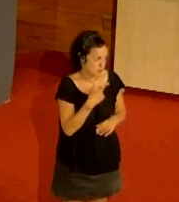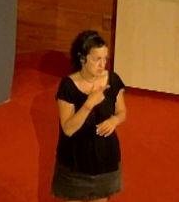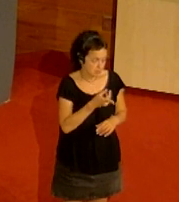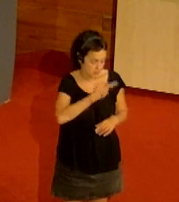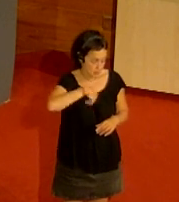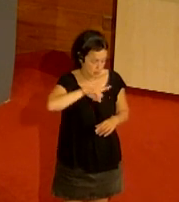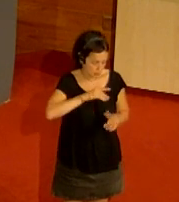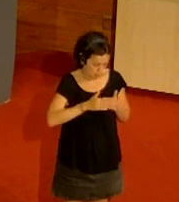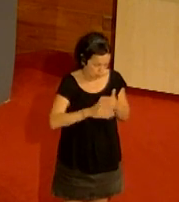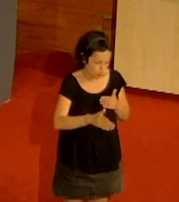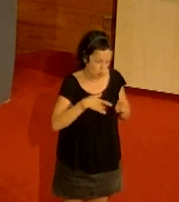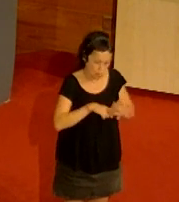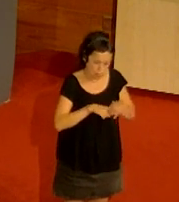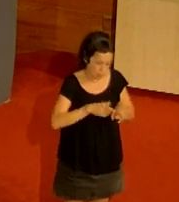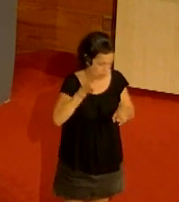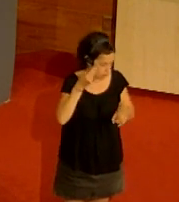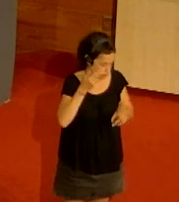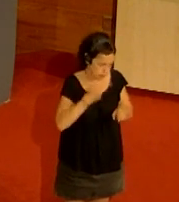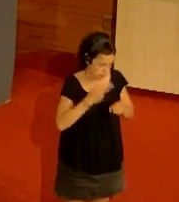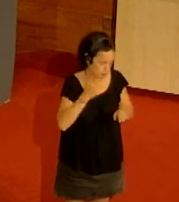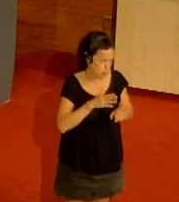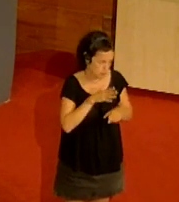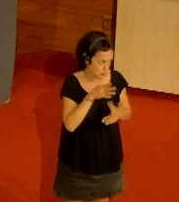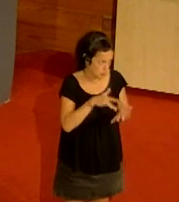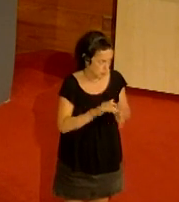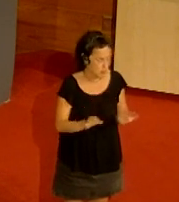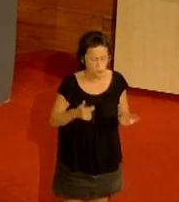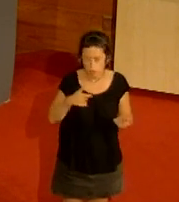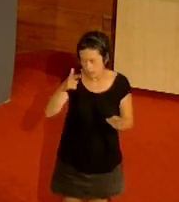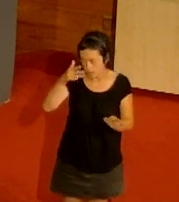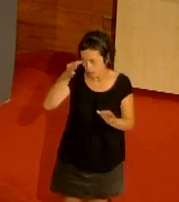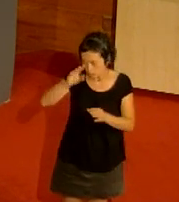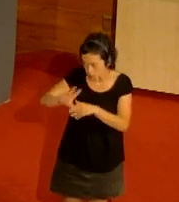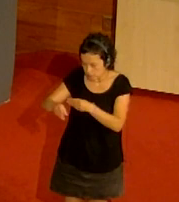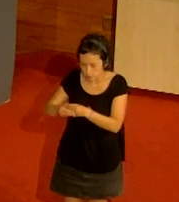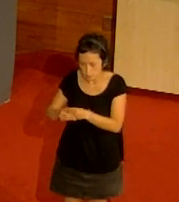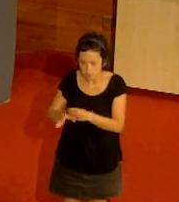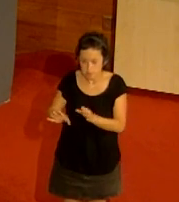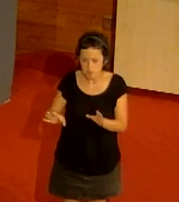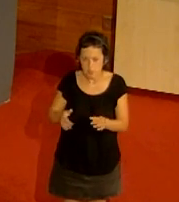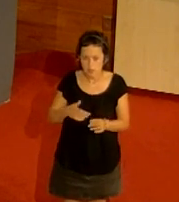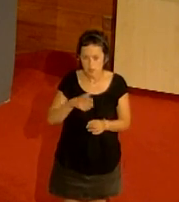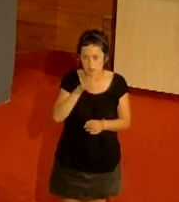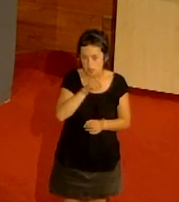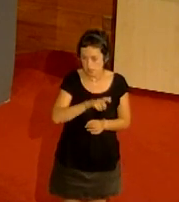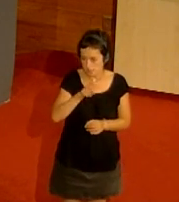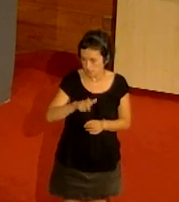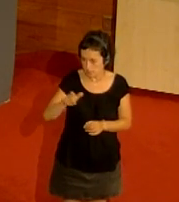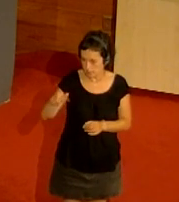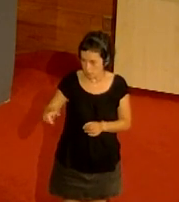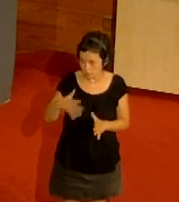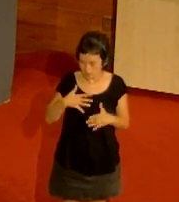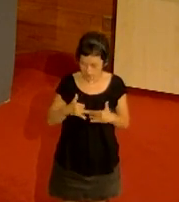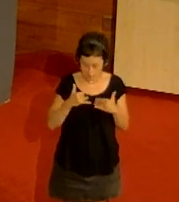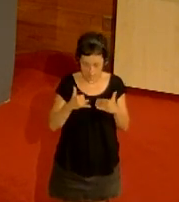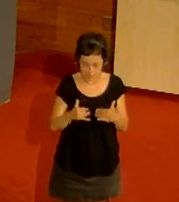pasando. Sí. ¿No? Yo quería poner simplemente un matiz, ¿no? Primero, pienso que las personas, aunque la mayor parte de las personas que llegan no lo hacen por